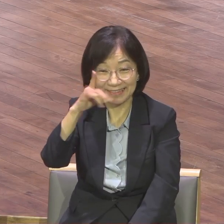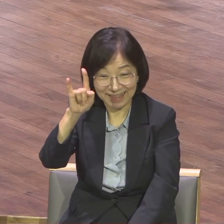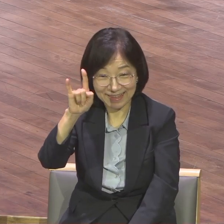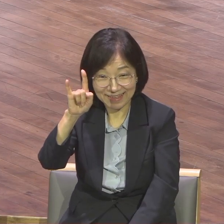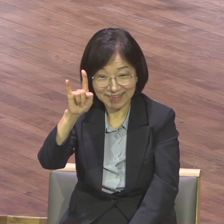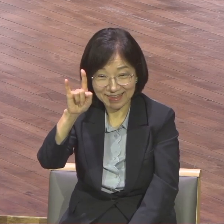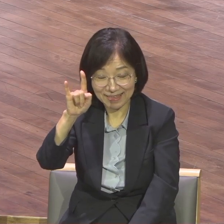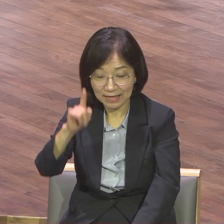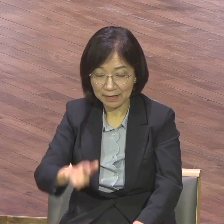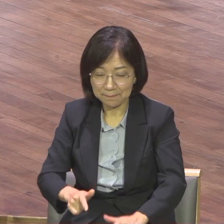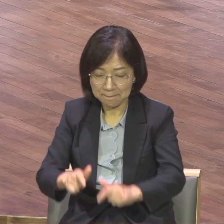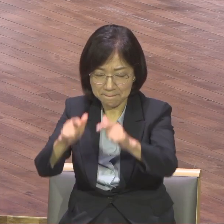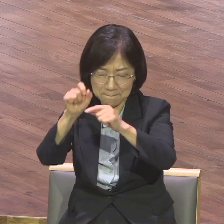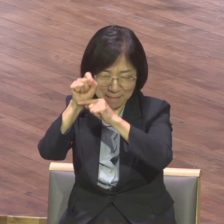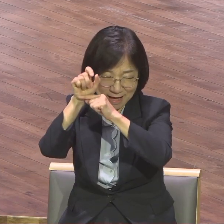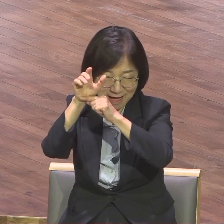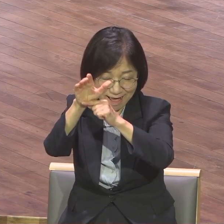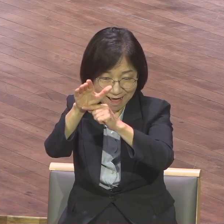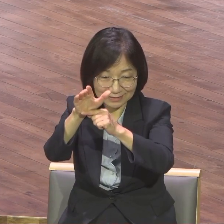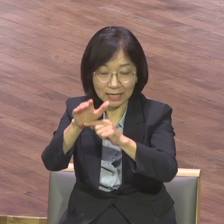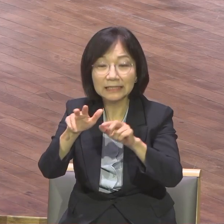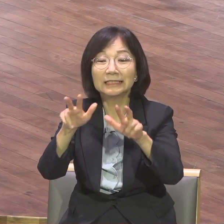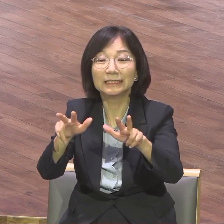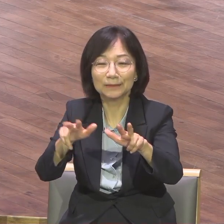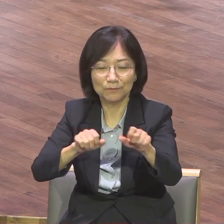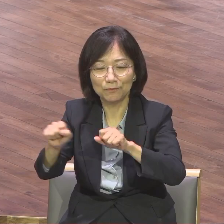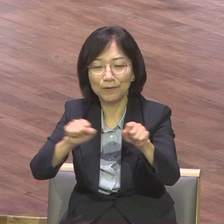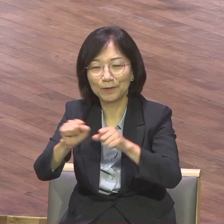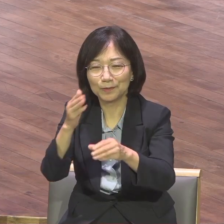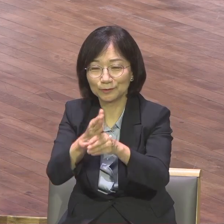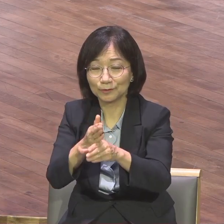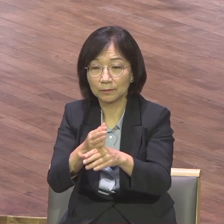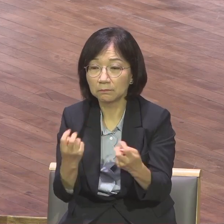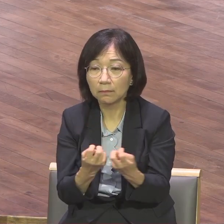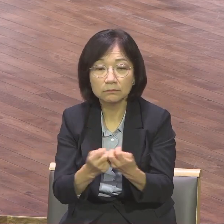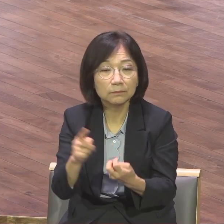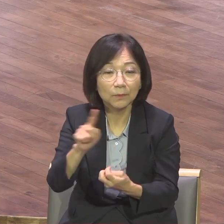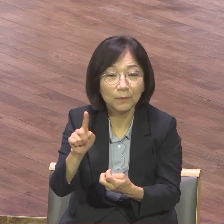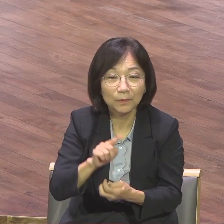자신 전교인 말씀망대 세우기 운동을 어떻게 하고 있느냐.